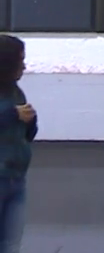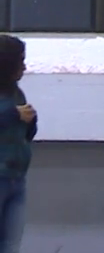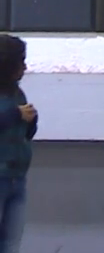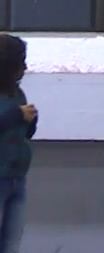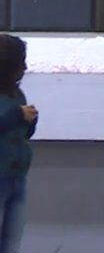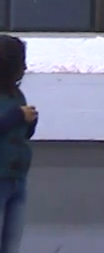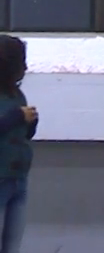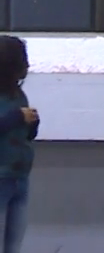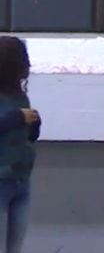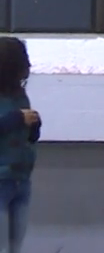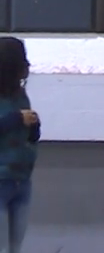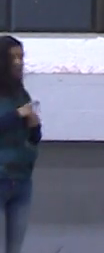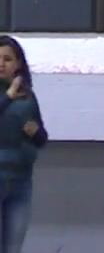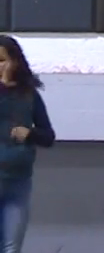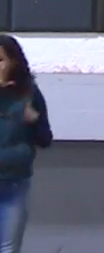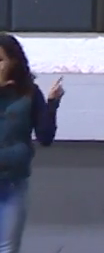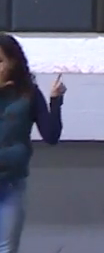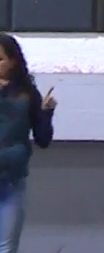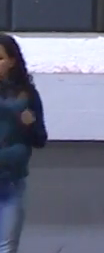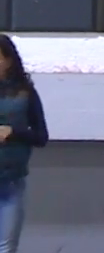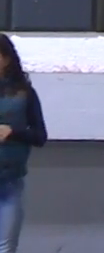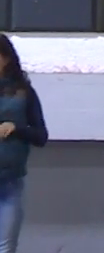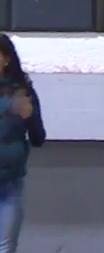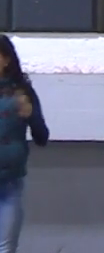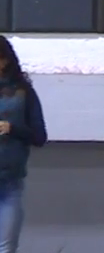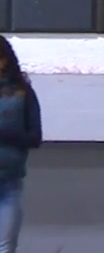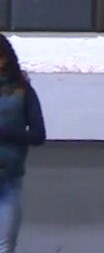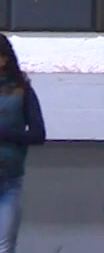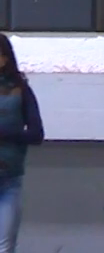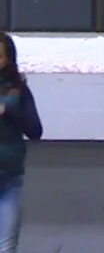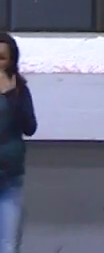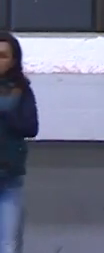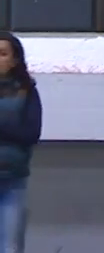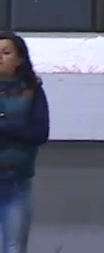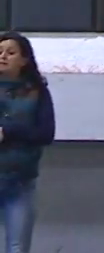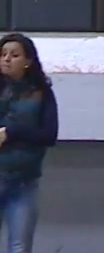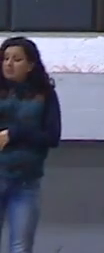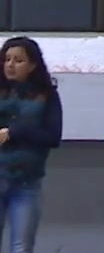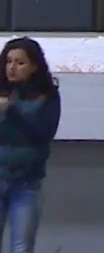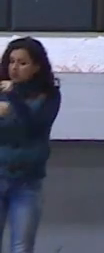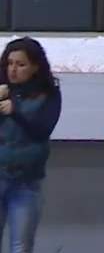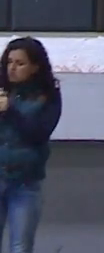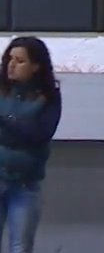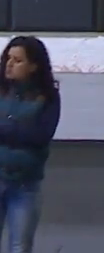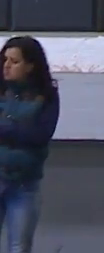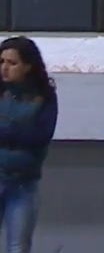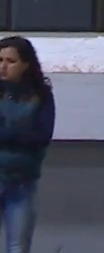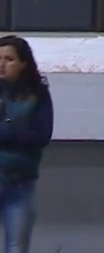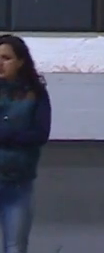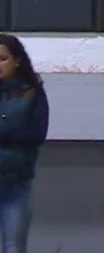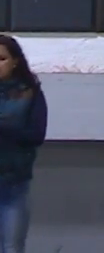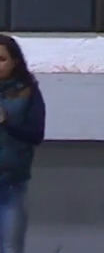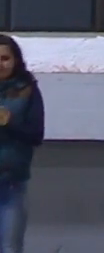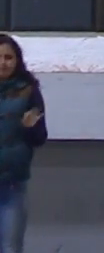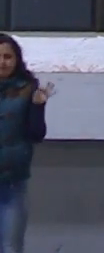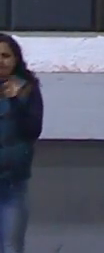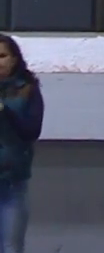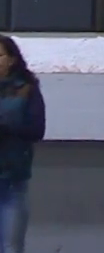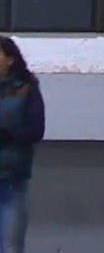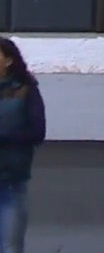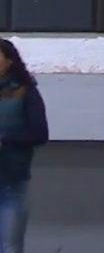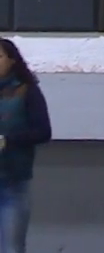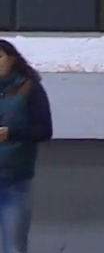aquí se puede ver un poco este concepto es un concepto que después de 20 años descubrí que era de los más elementales el